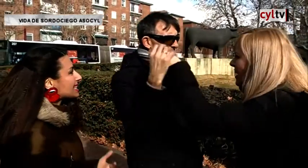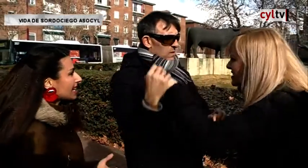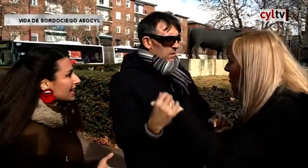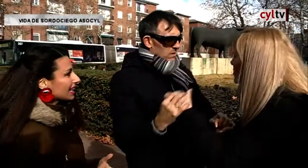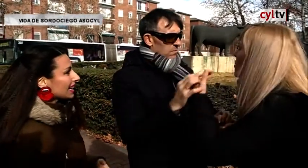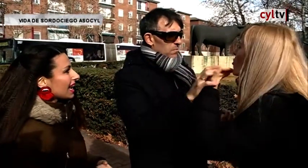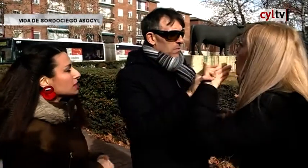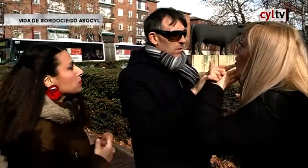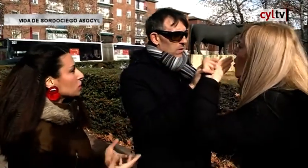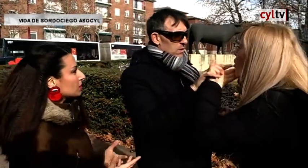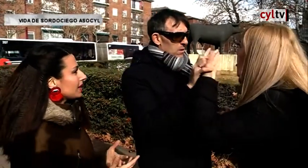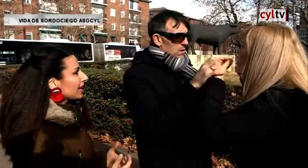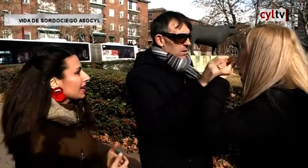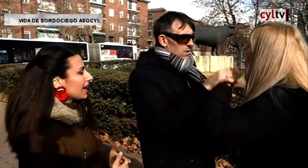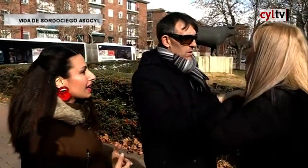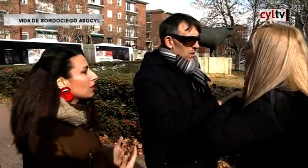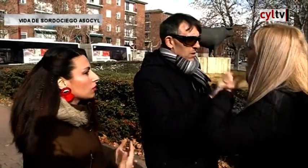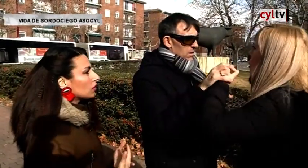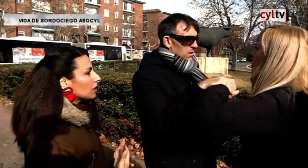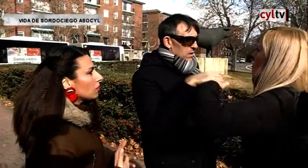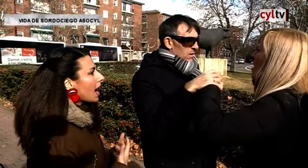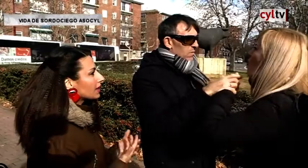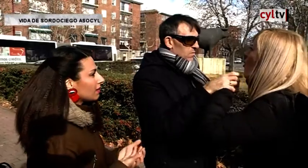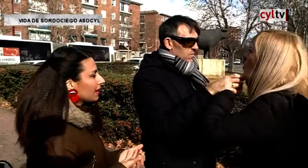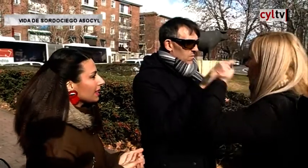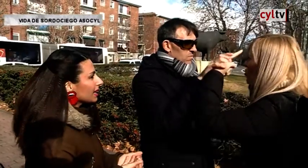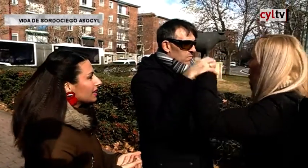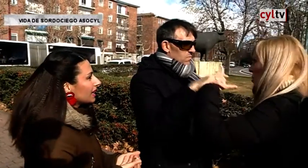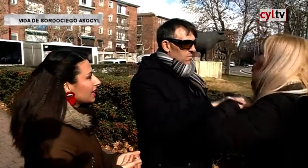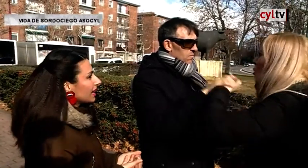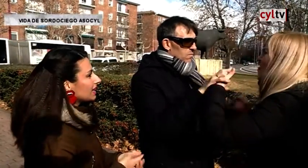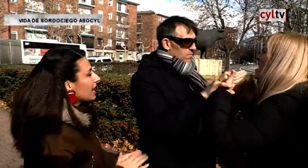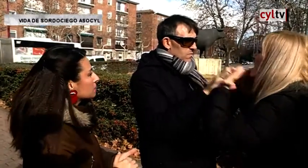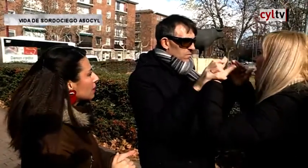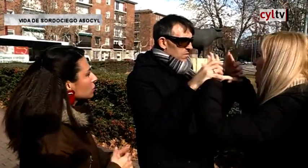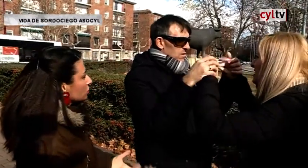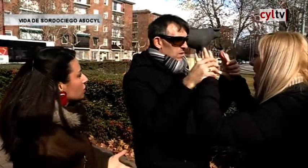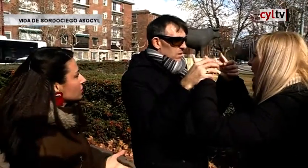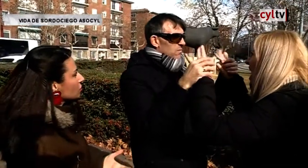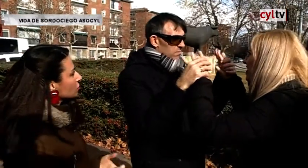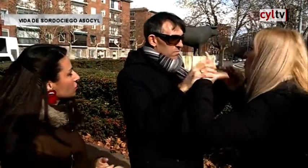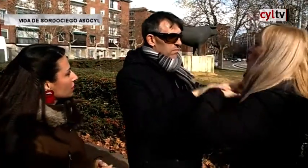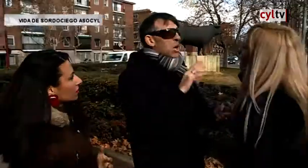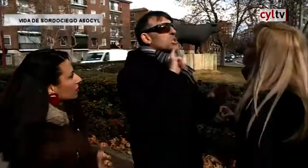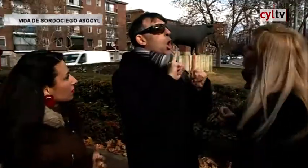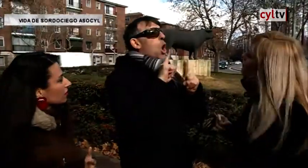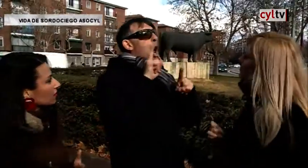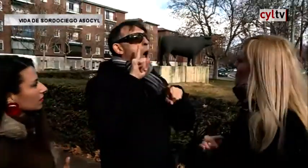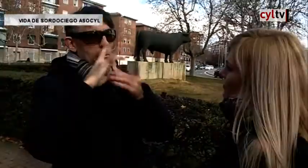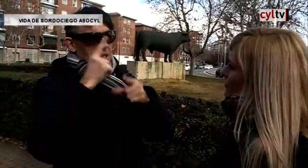ser? ¿Es posible reconocerlo a través de las manos, de los gestos? Buena pregunta. Sí que es